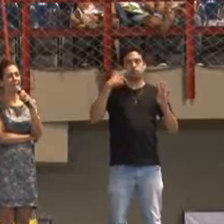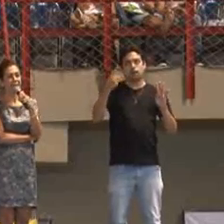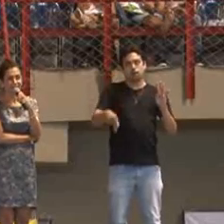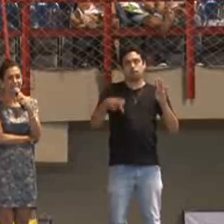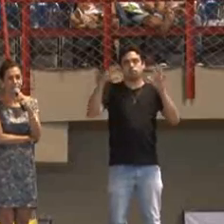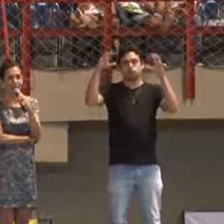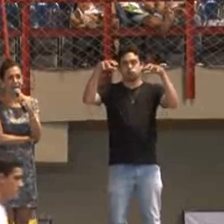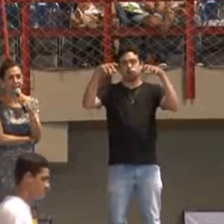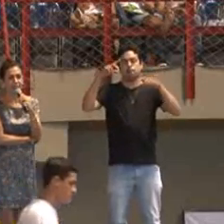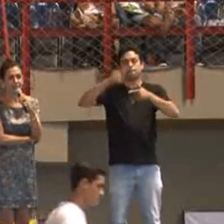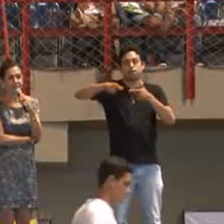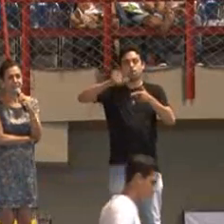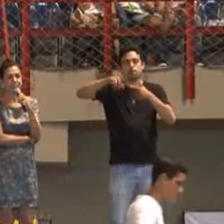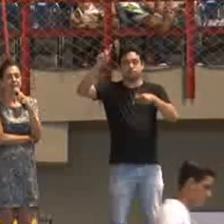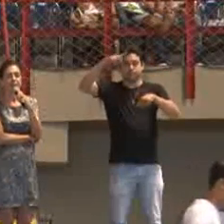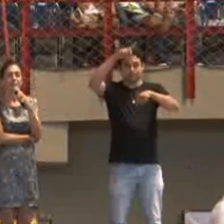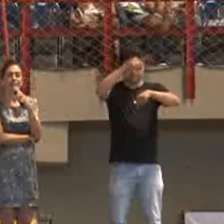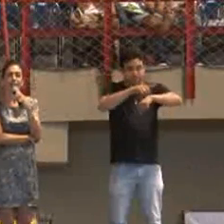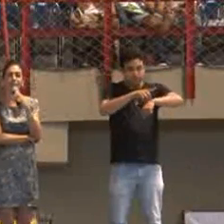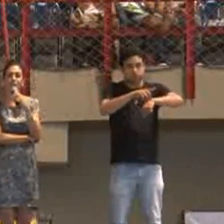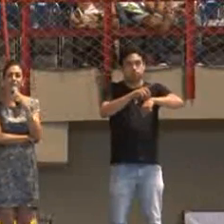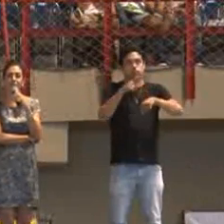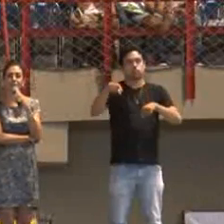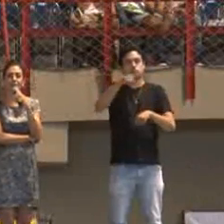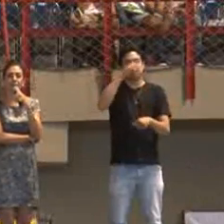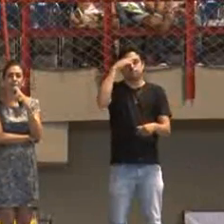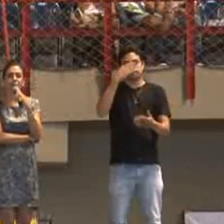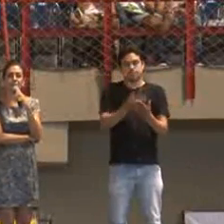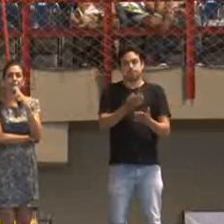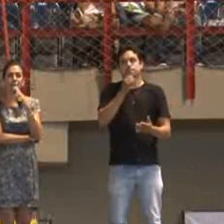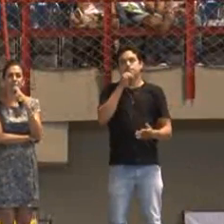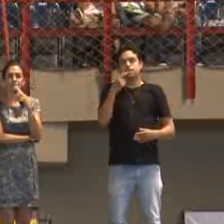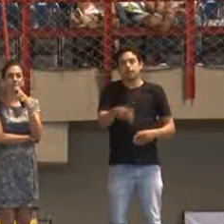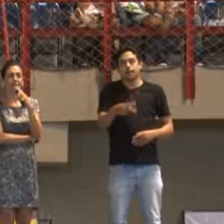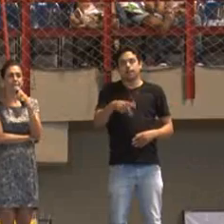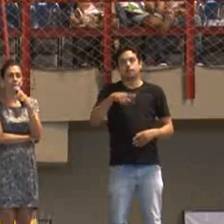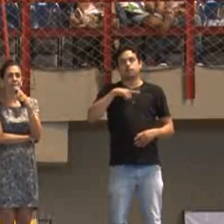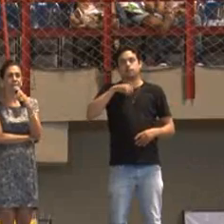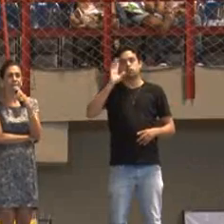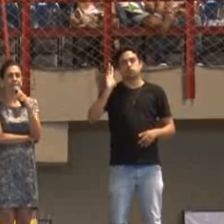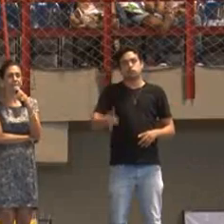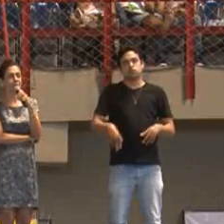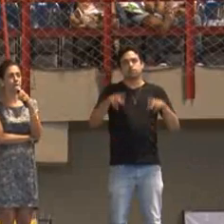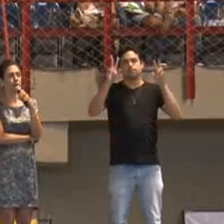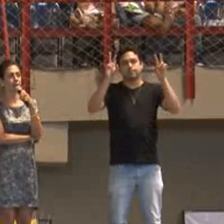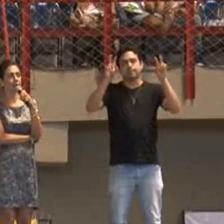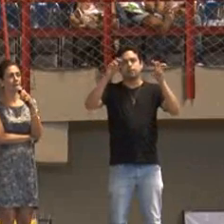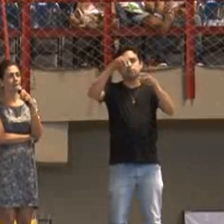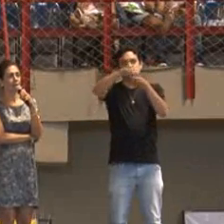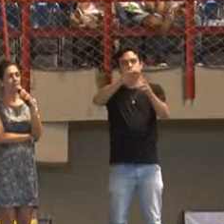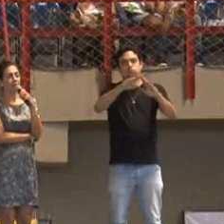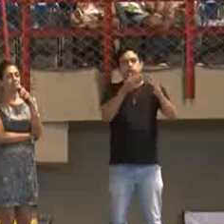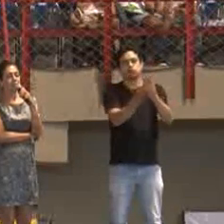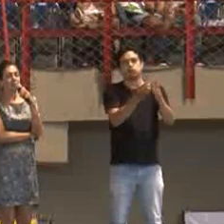pelo problema da dengue, não passa? Você acredita? Nós desenvolvemos um tema numa determinada